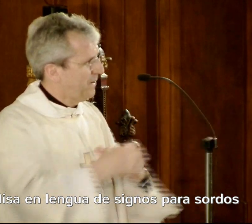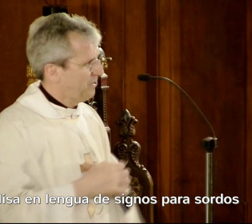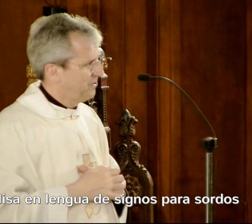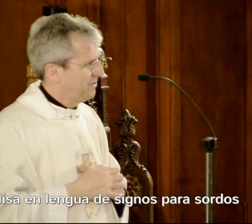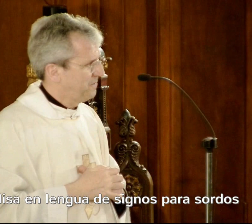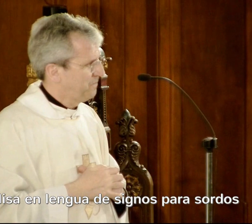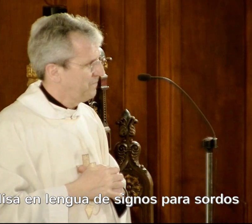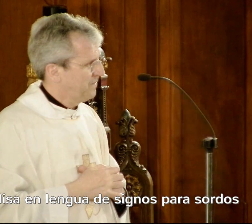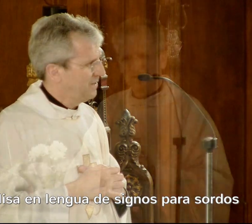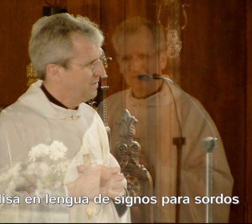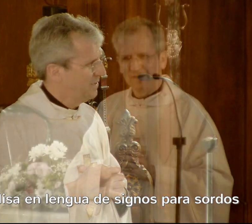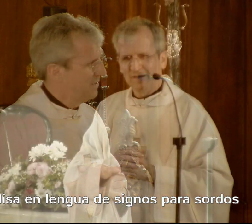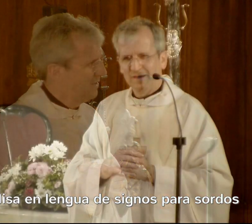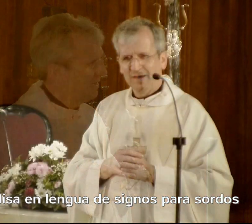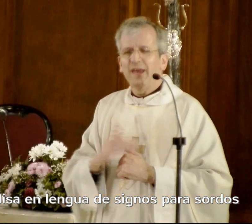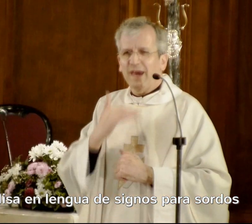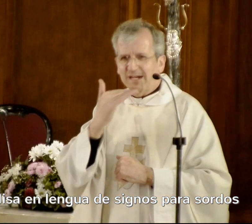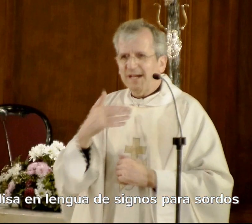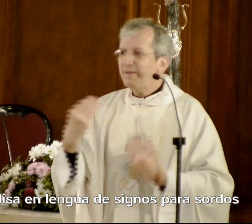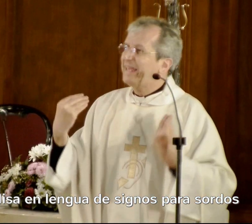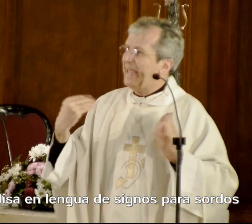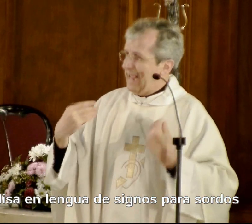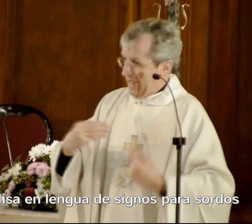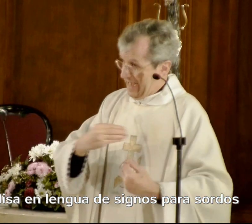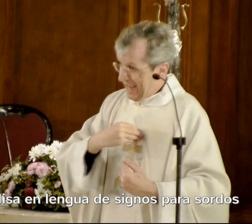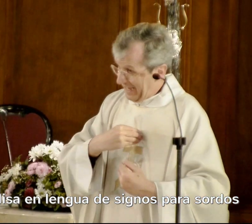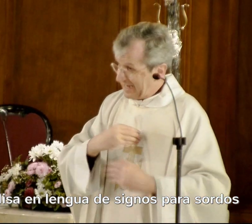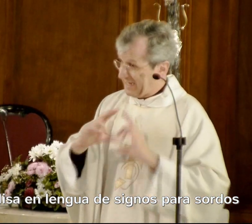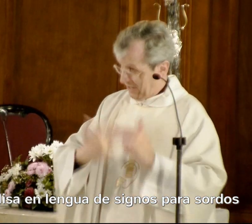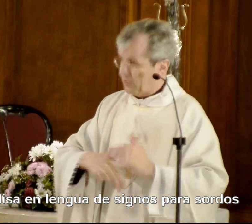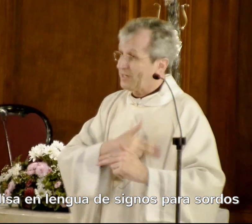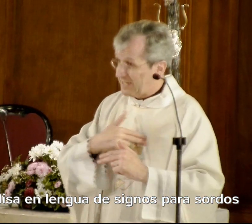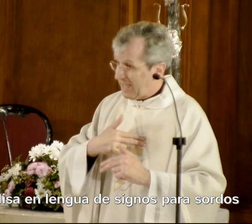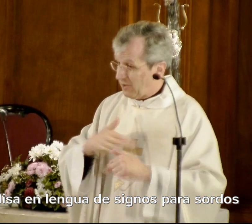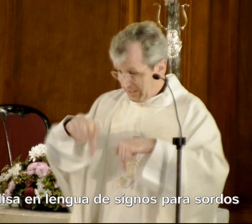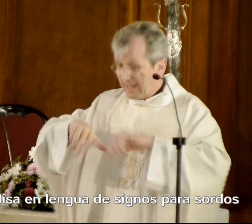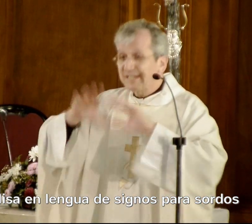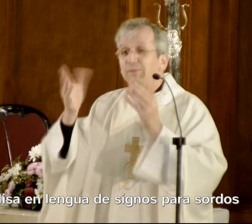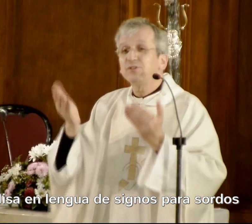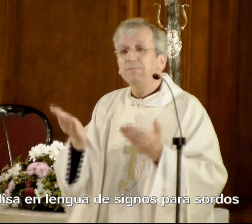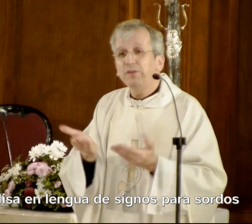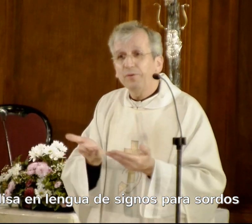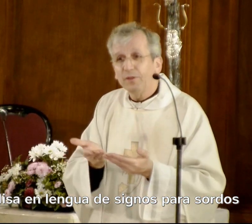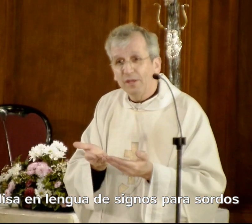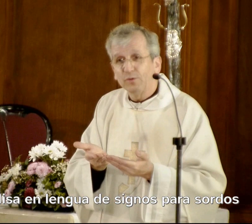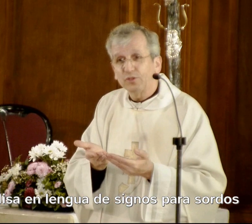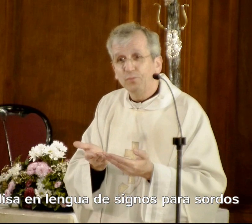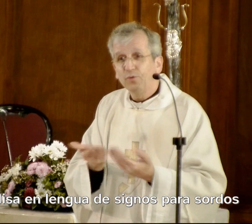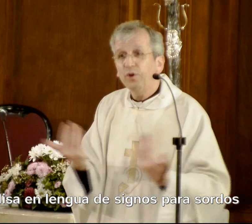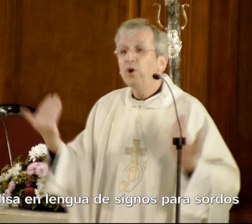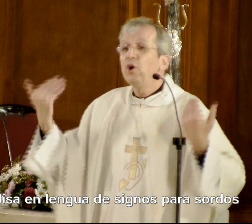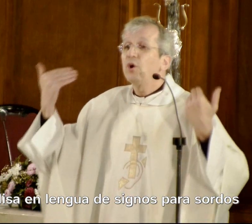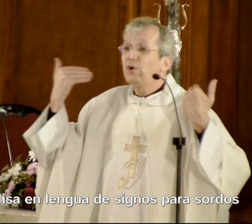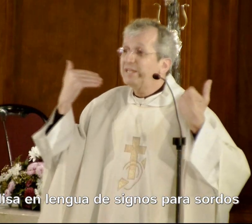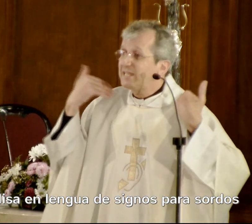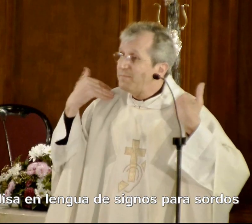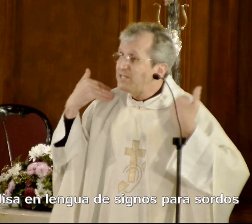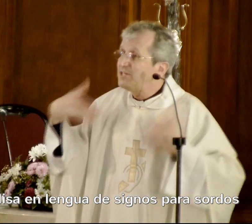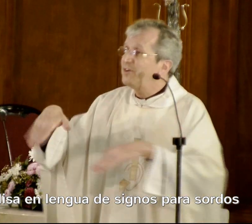perdón. El saber que la Iglesia, los cristianos, estamos en medio de nuestro mundo con esa misión